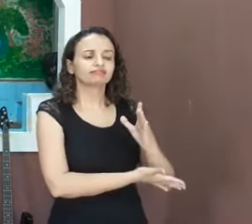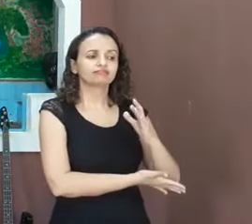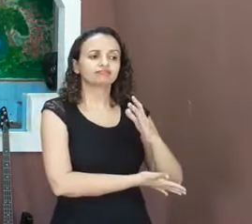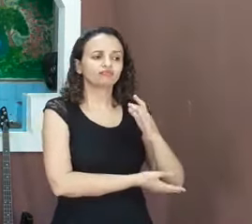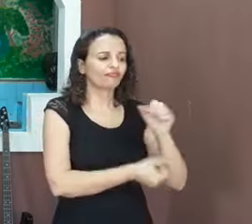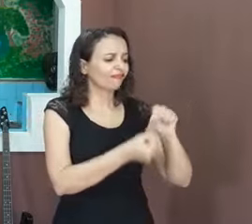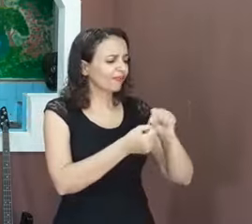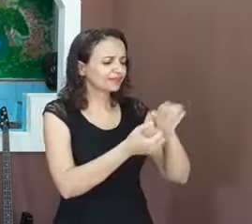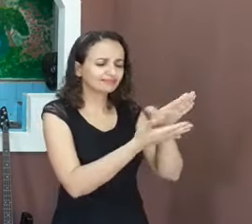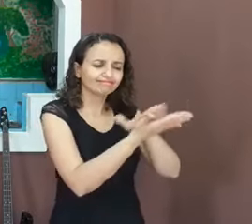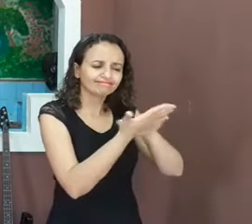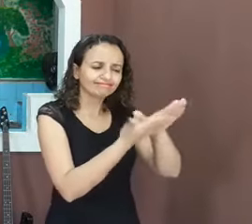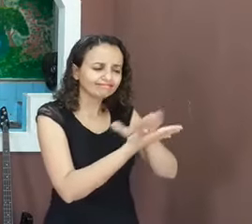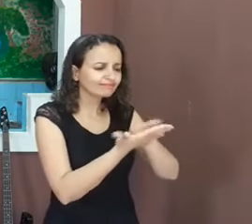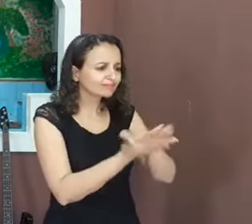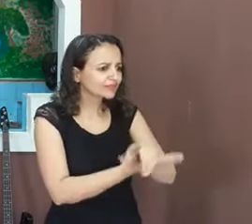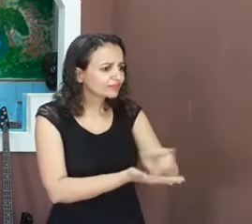Ociosos.